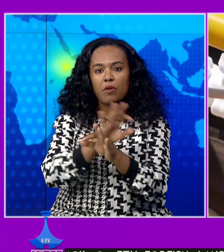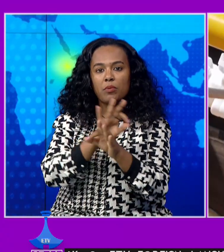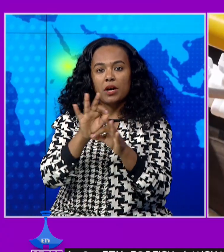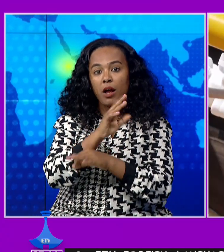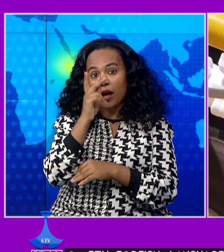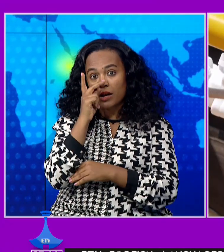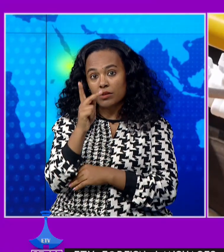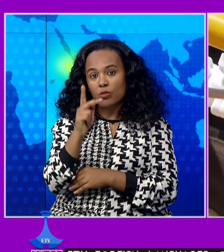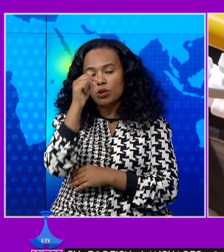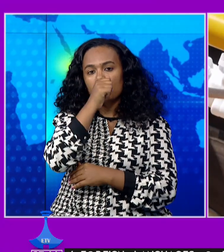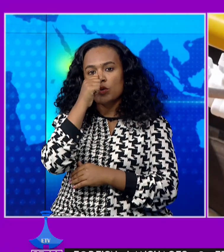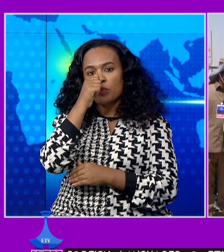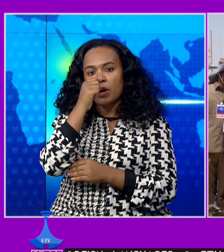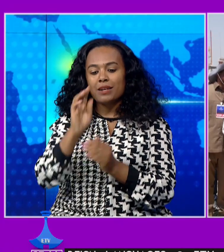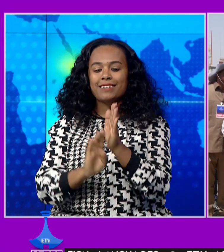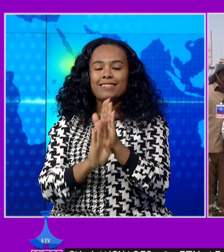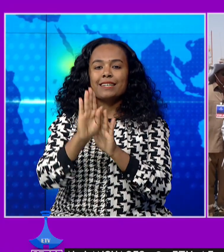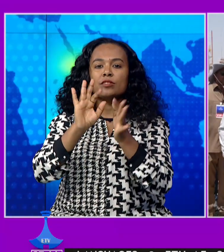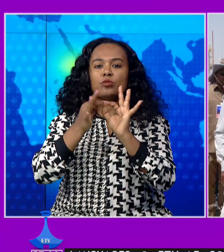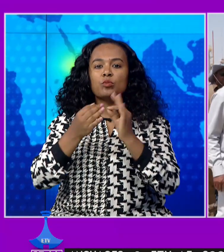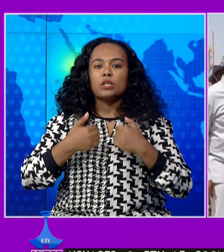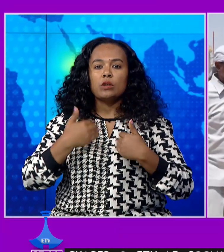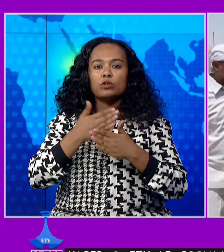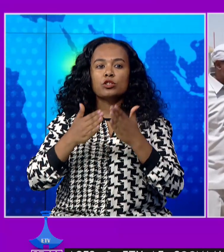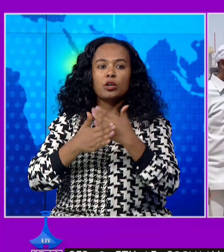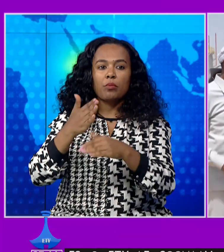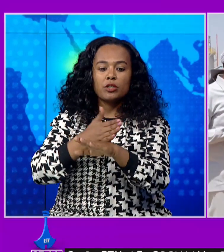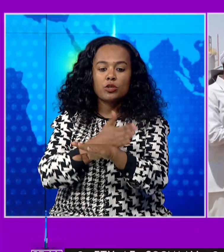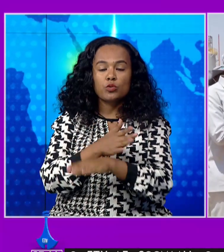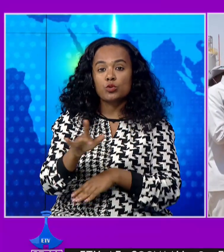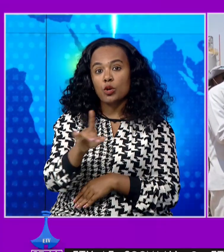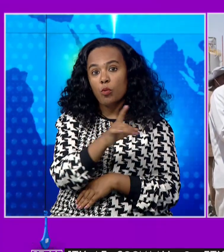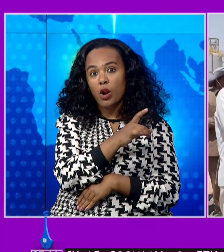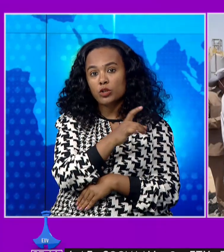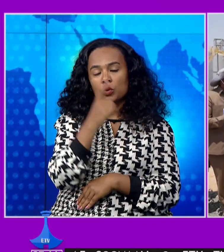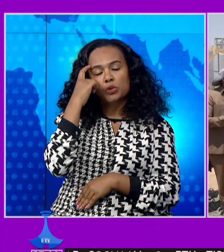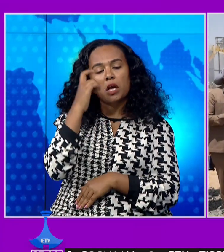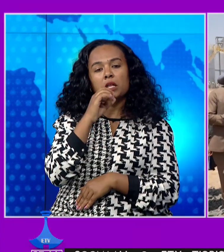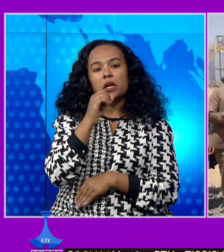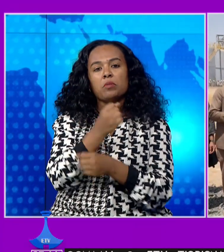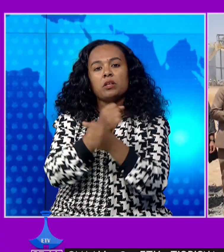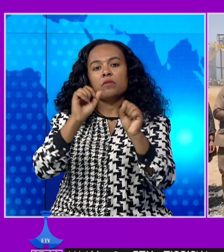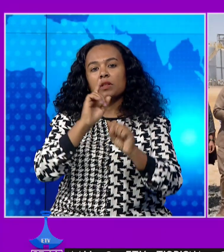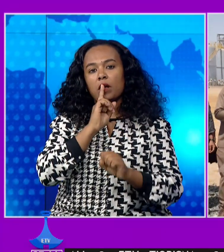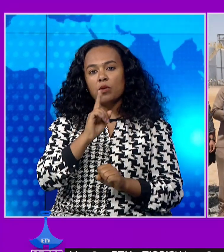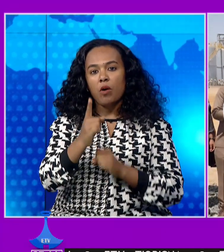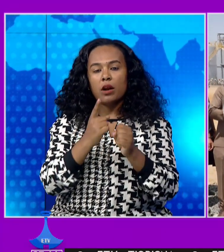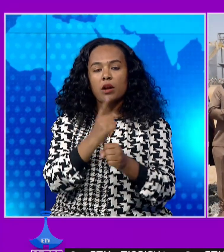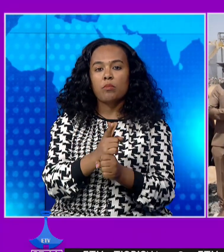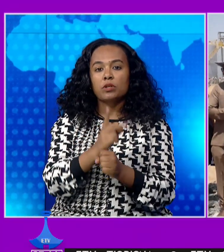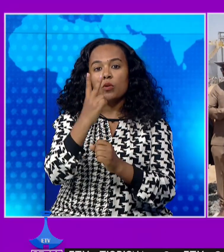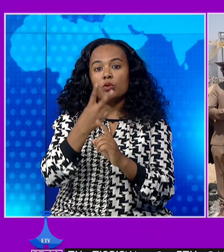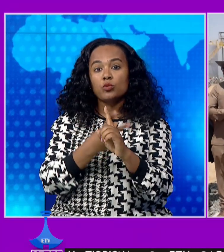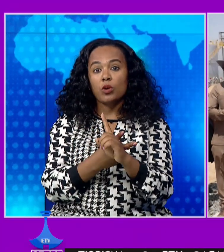ተሰናስለው የኢትዮጵያን እድገት ጉዞ ትርጉም ወዳለው ደረጃ የሚያሻሽሉ ስለመሆናቸውም ሳይታለም የተፈታ ነው። 1 ዓመት ከ2 ወራት